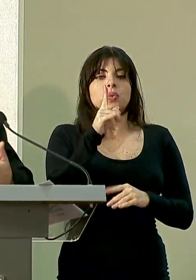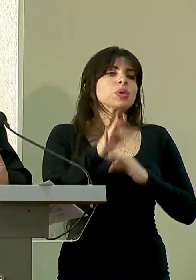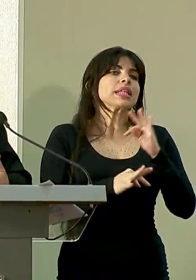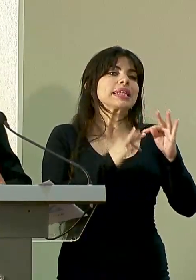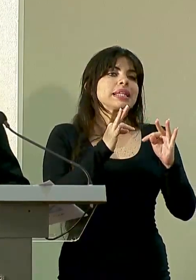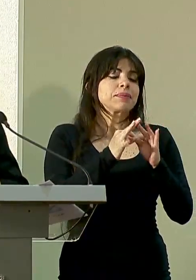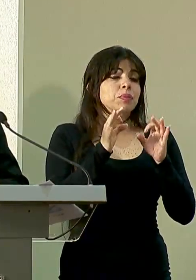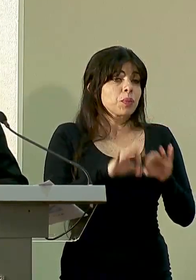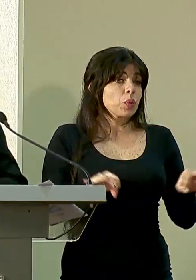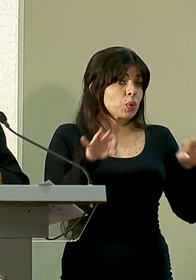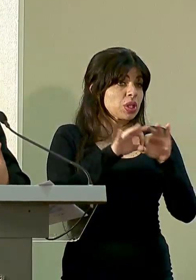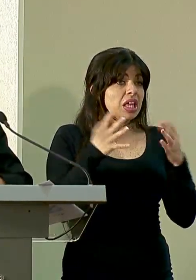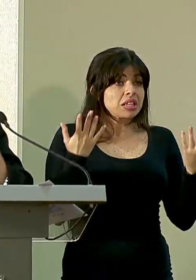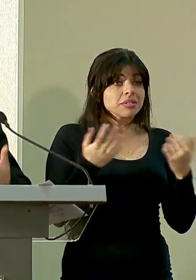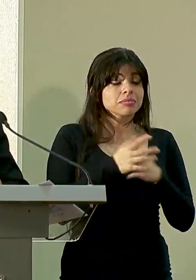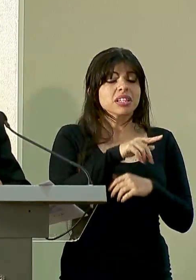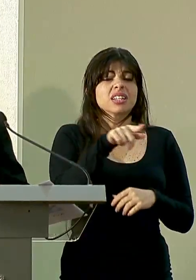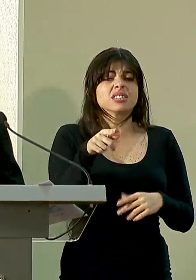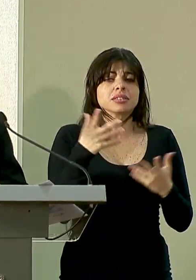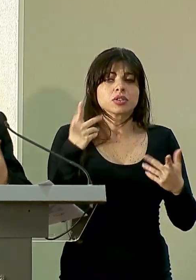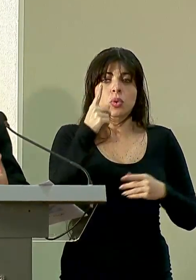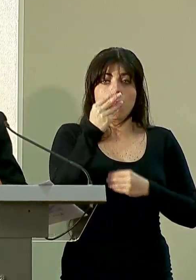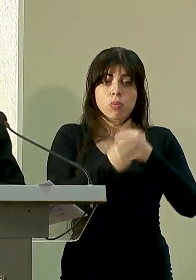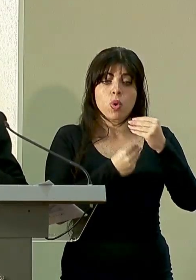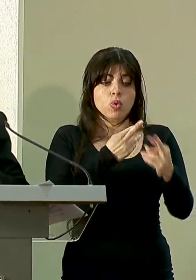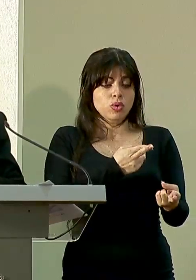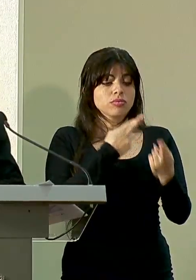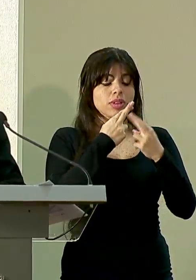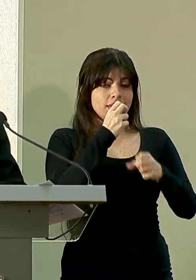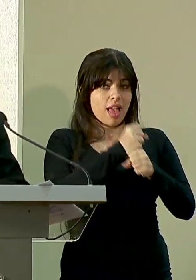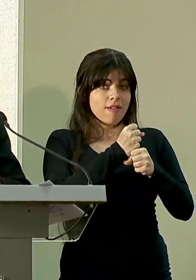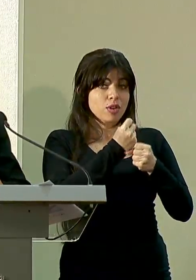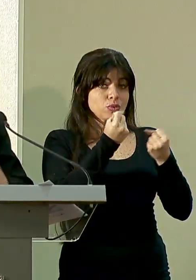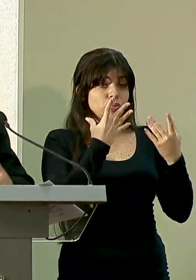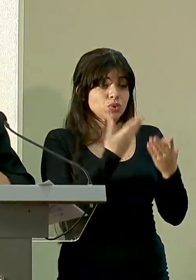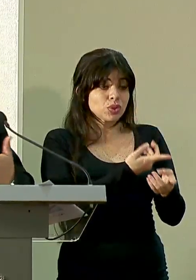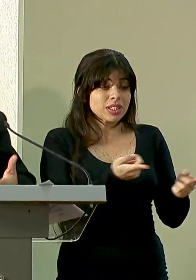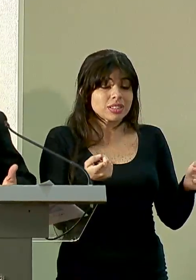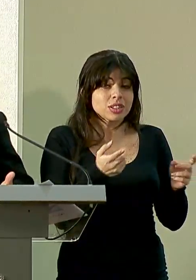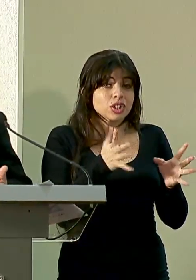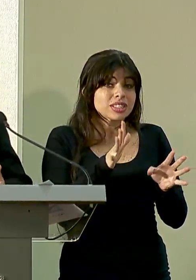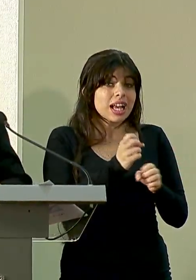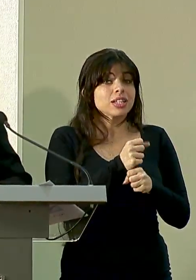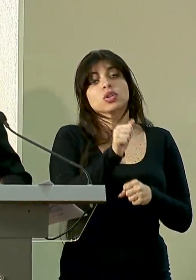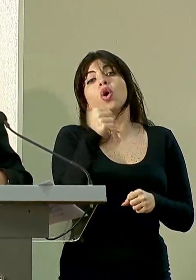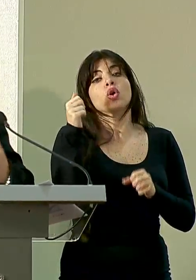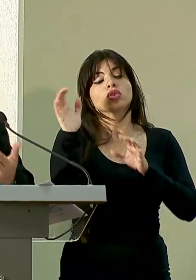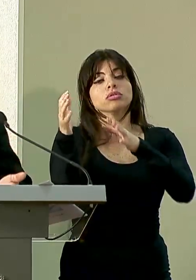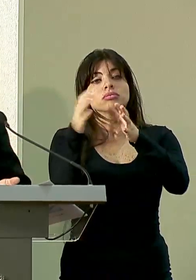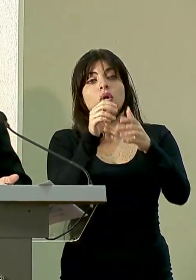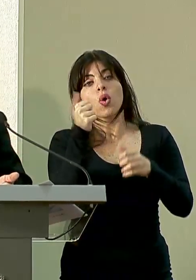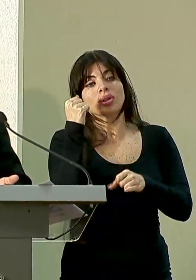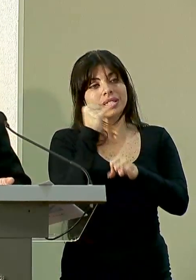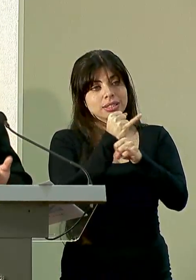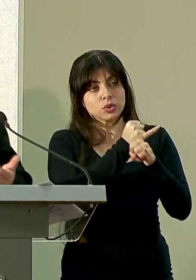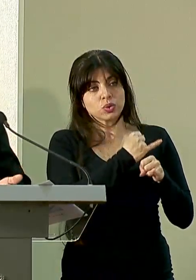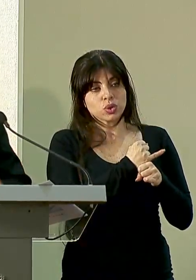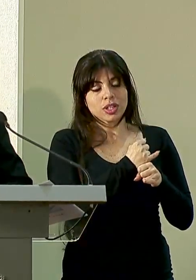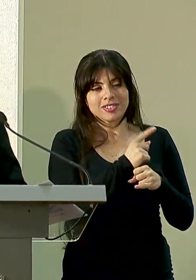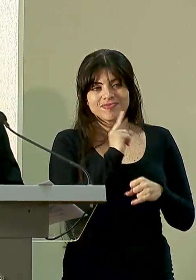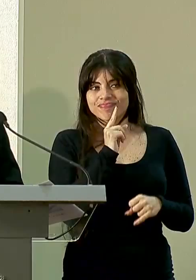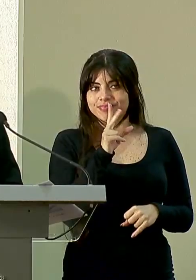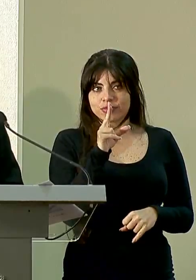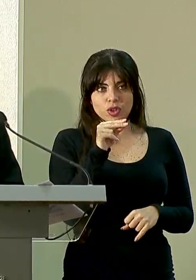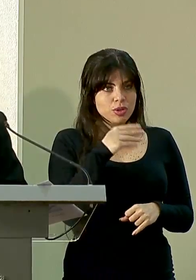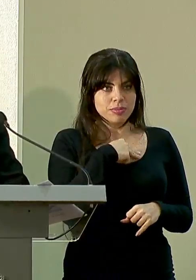naturaleza importante, y es que son producto del trabajo, muchos de ellos, de lo que han hecho otras fracciones u otras instituciones, y no